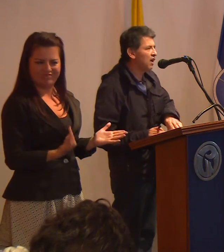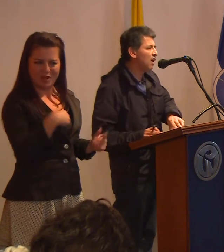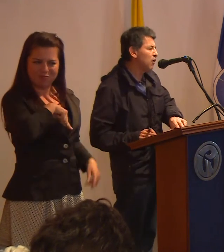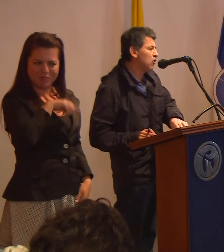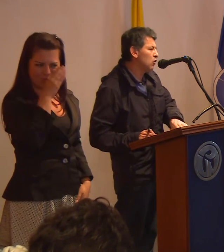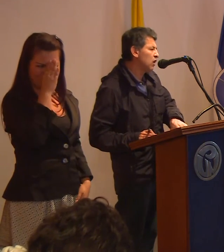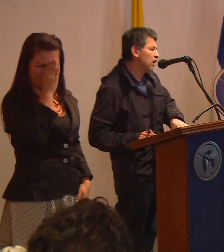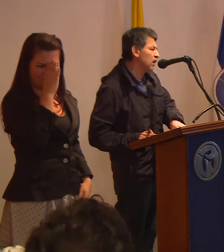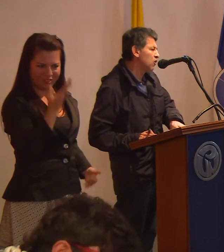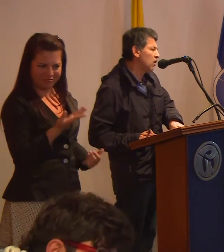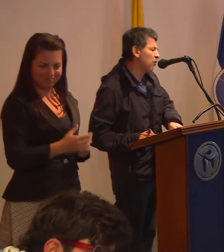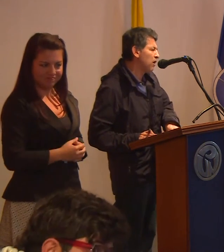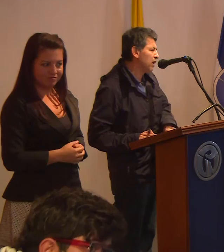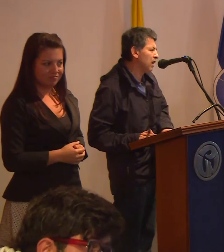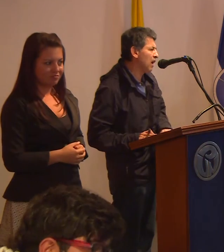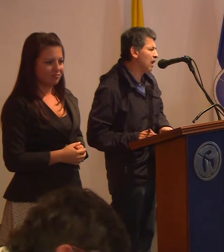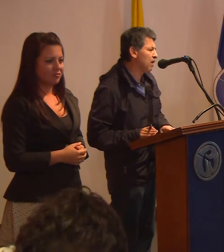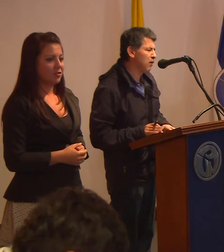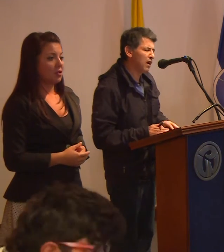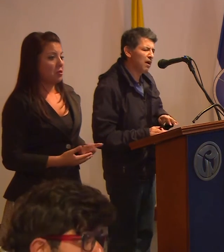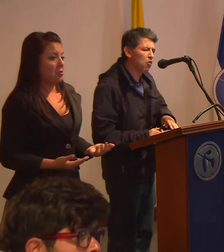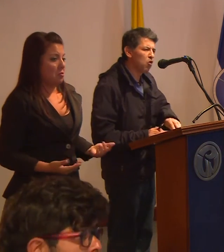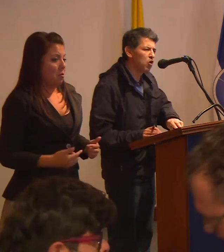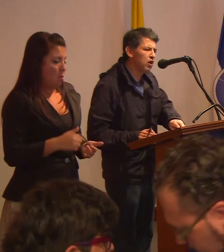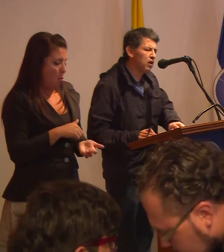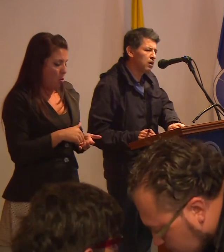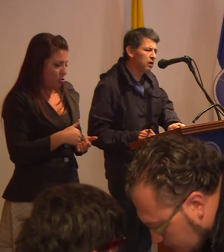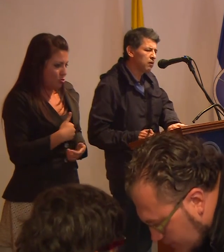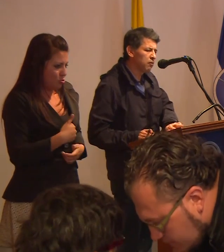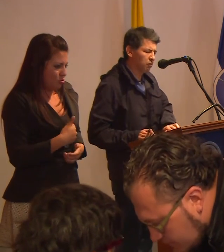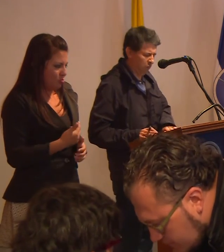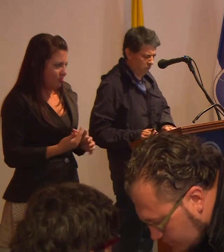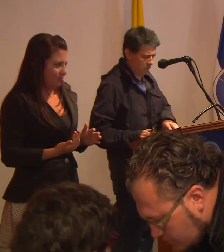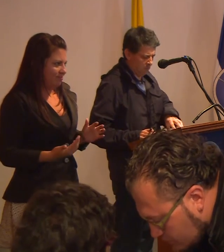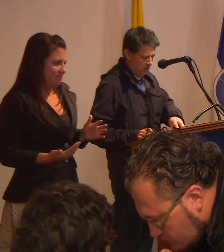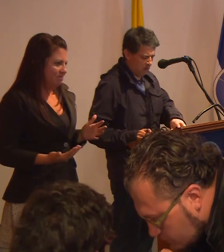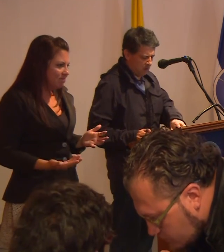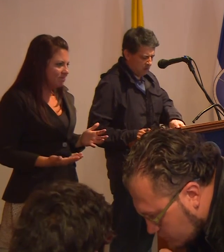Un tercer elemento que yo le pediría de manera muy,